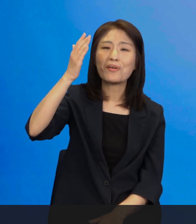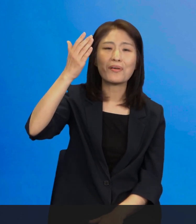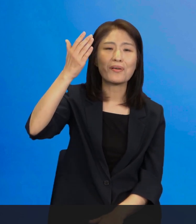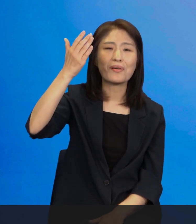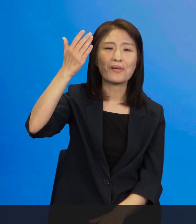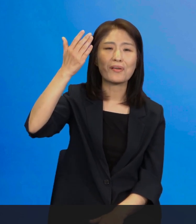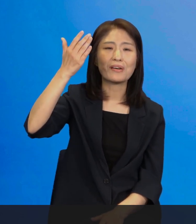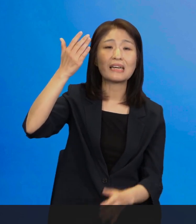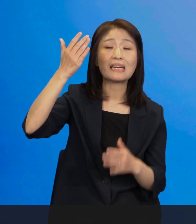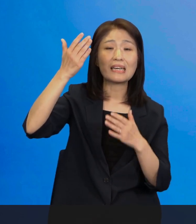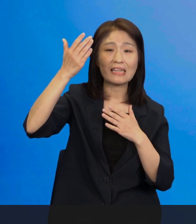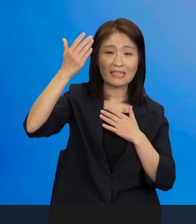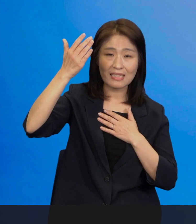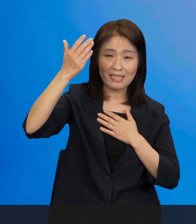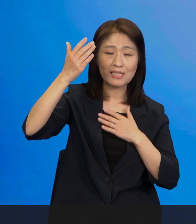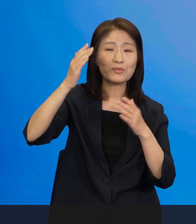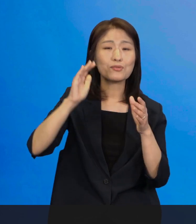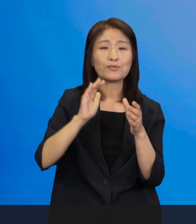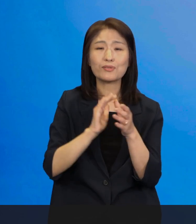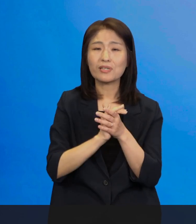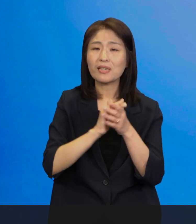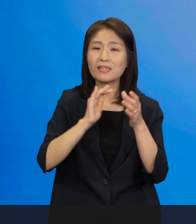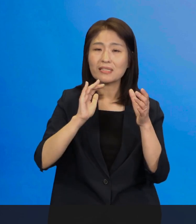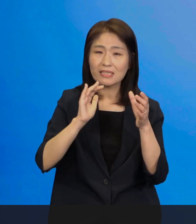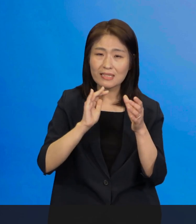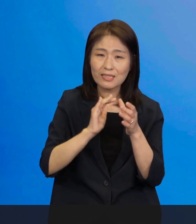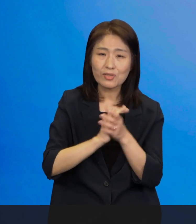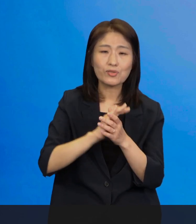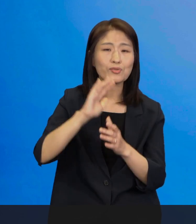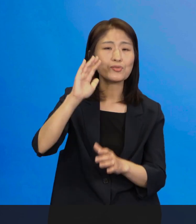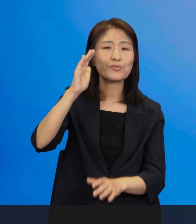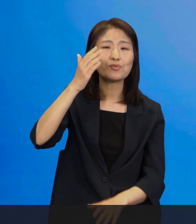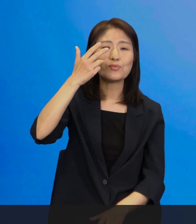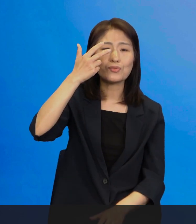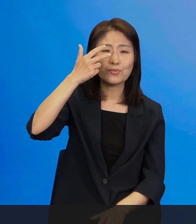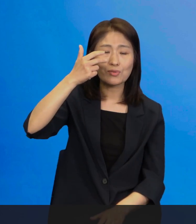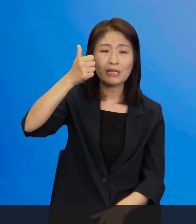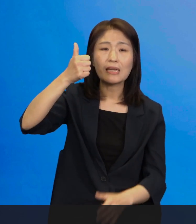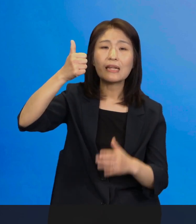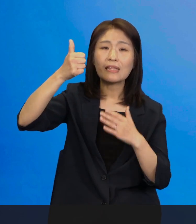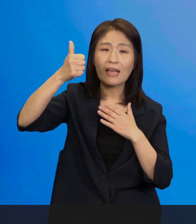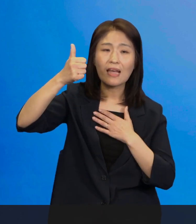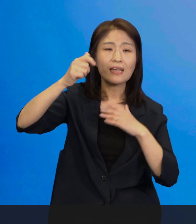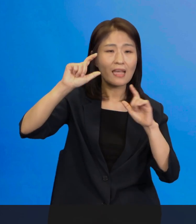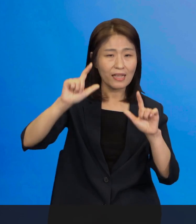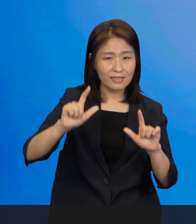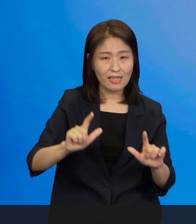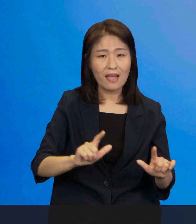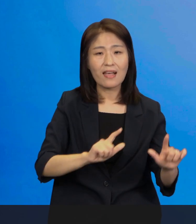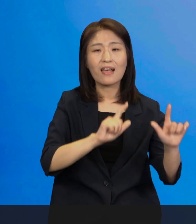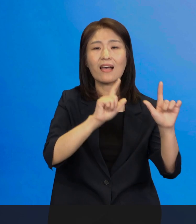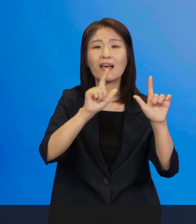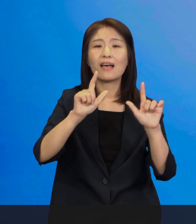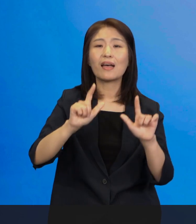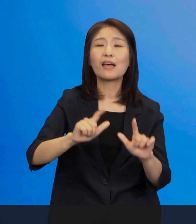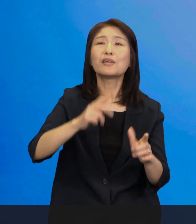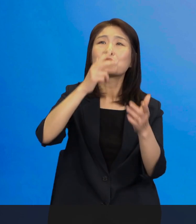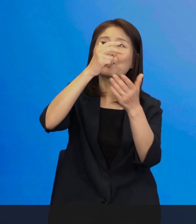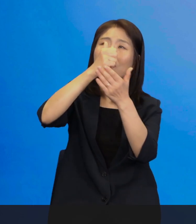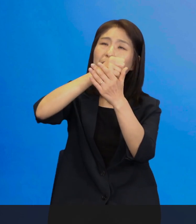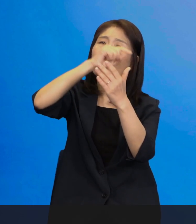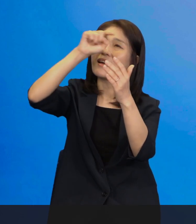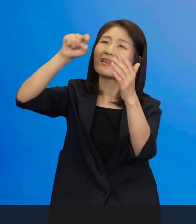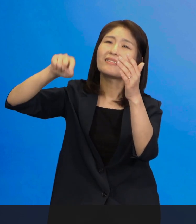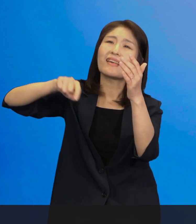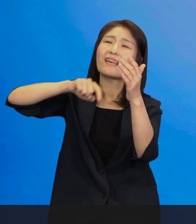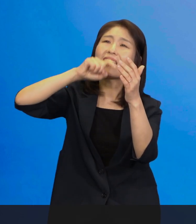되시며 내 친구 되시며 나의 삶 주님 안에 있네. 나의 삶